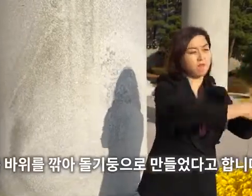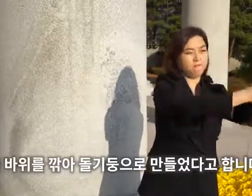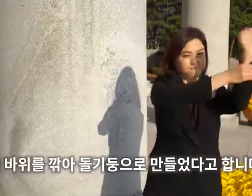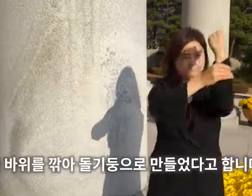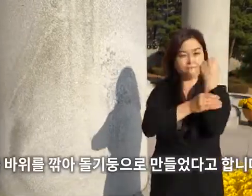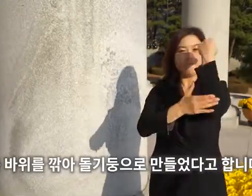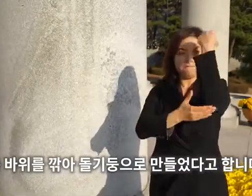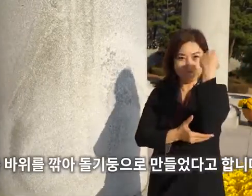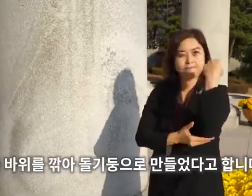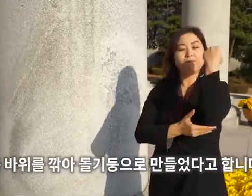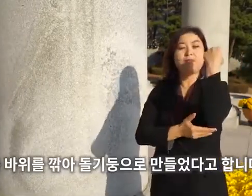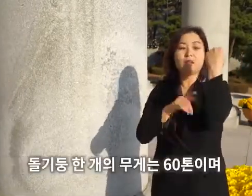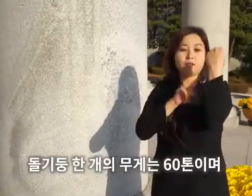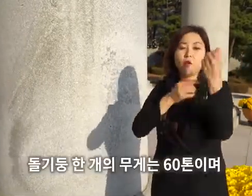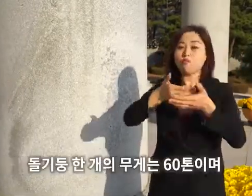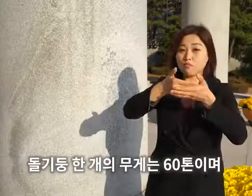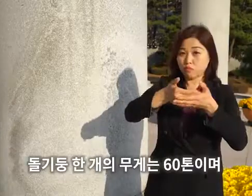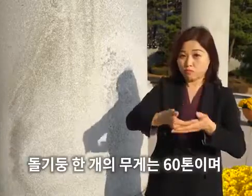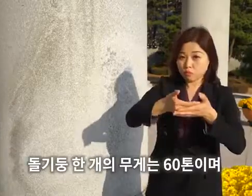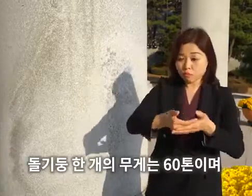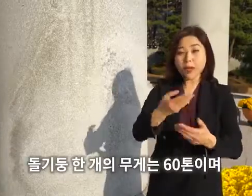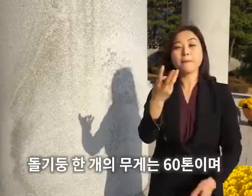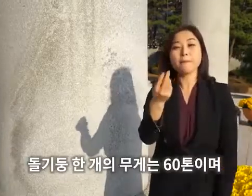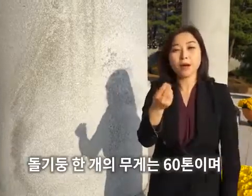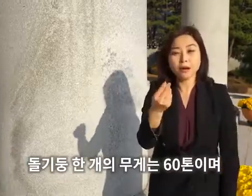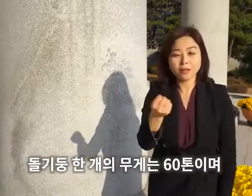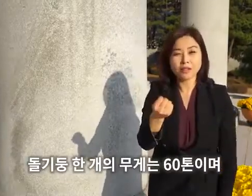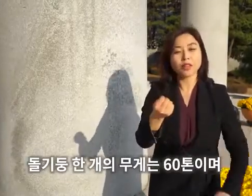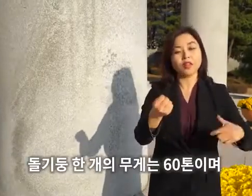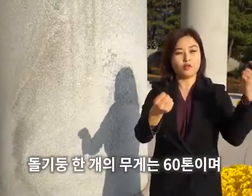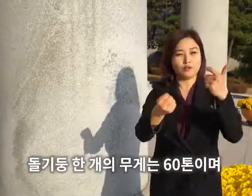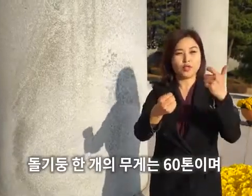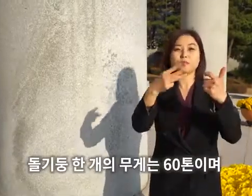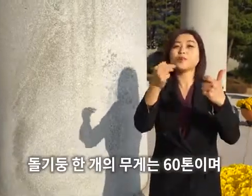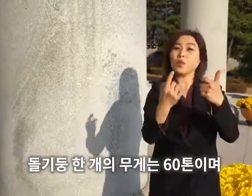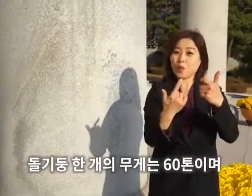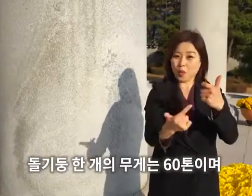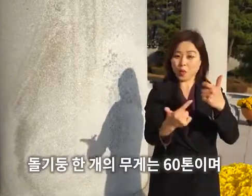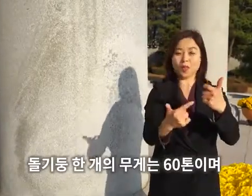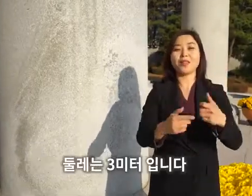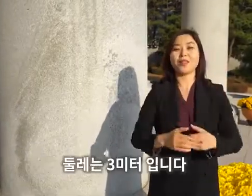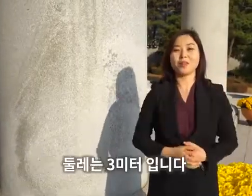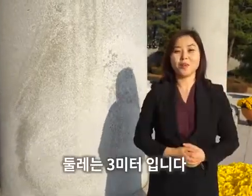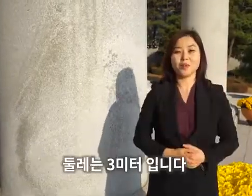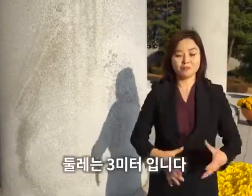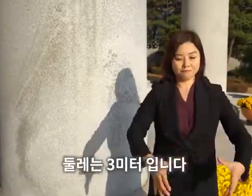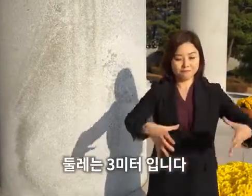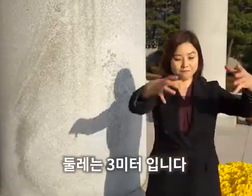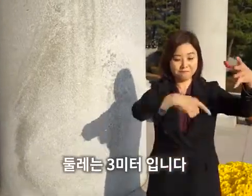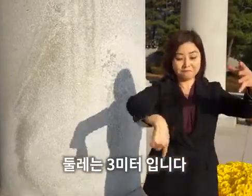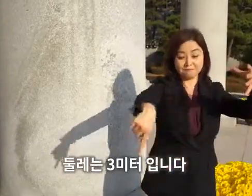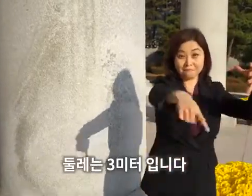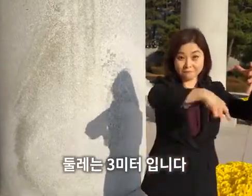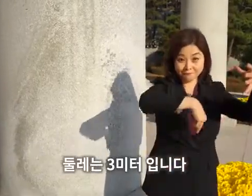만들었다고 합니다. 돌기둥 한 개의 무게는 60톤이며 둘레는